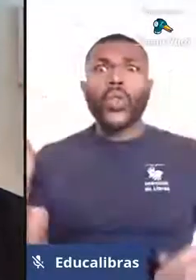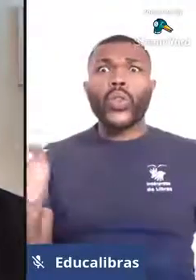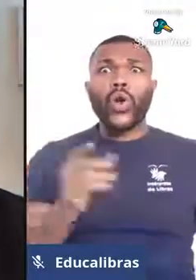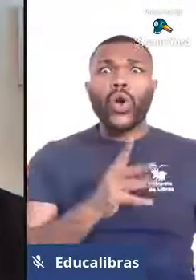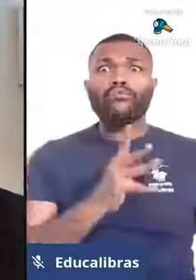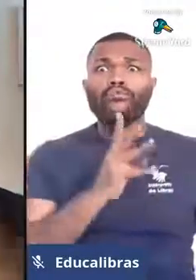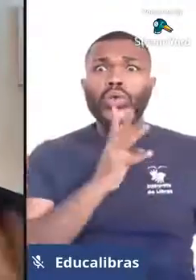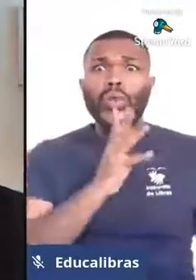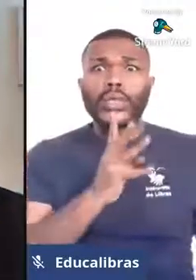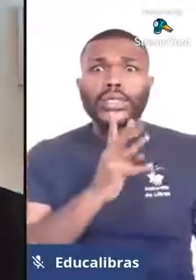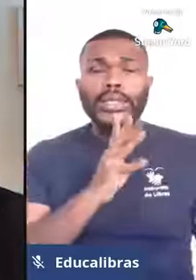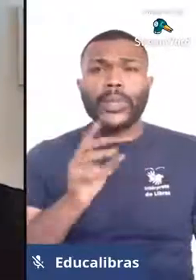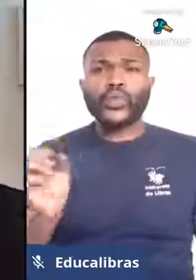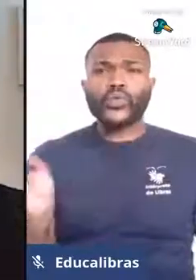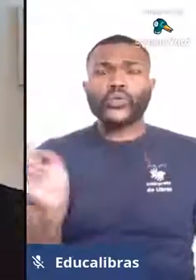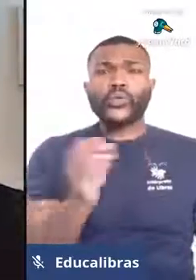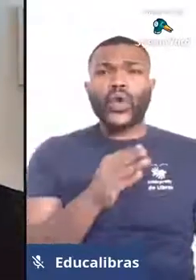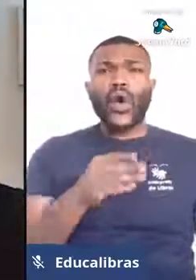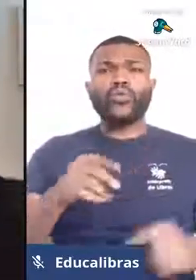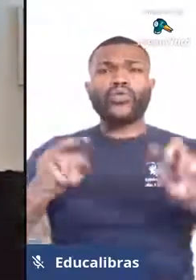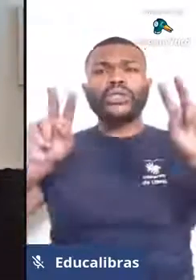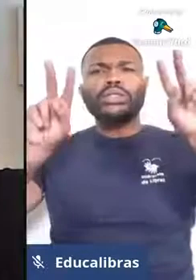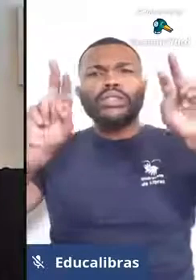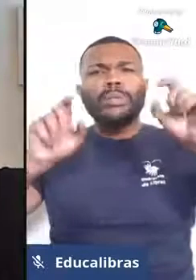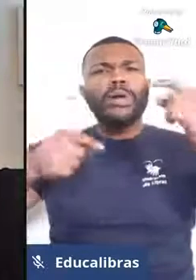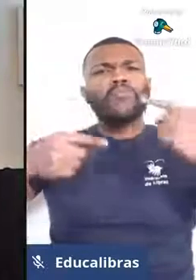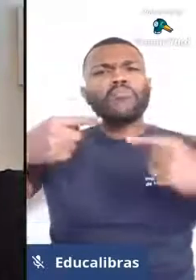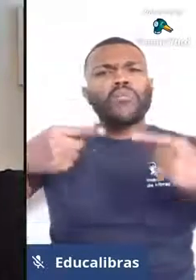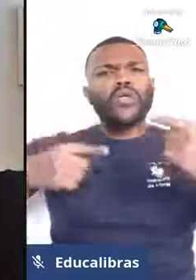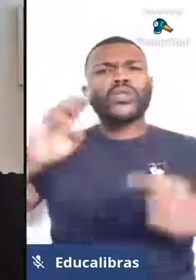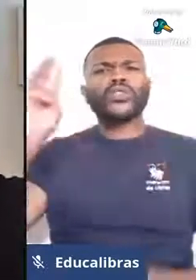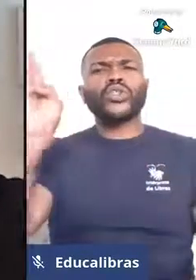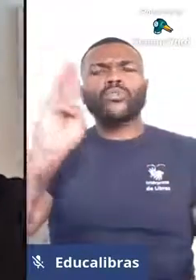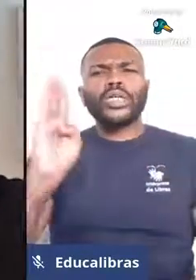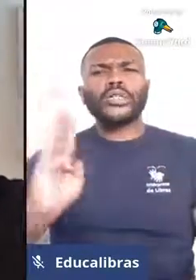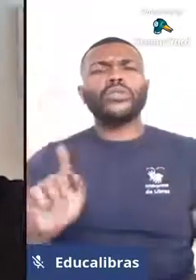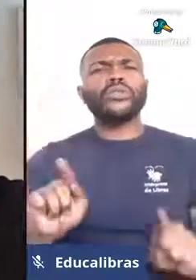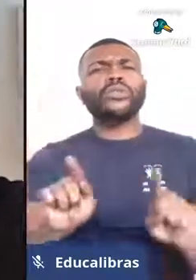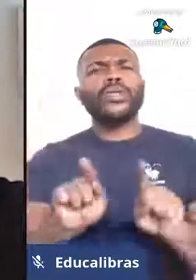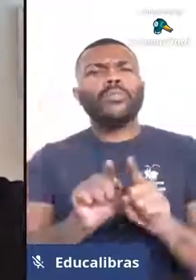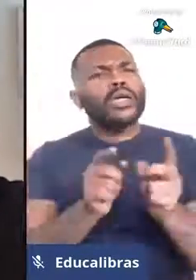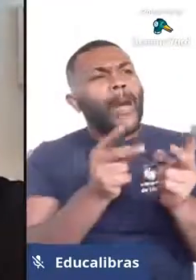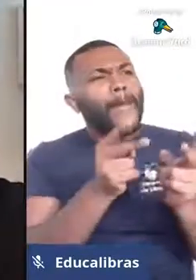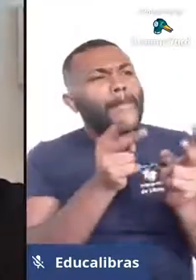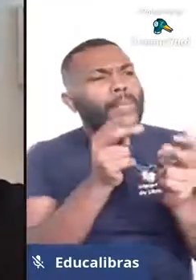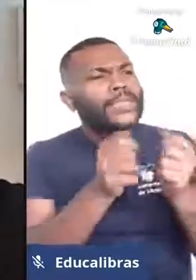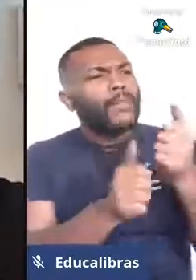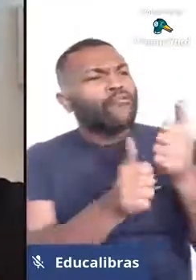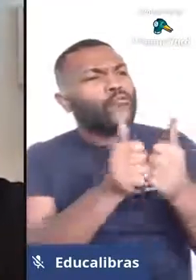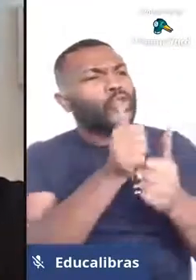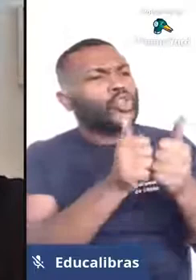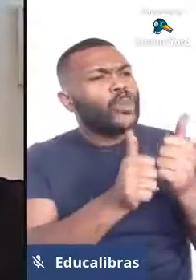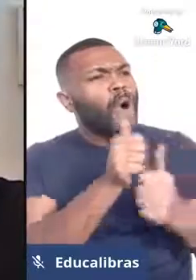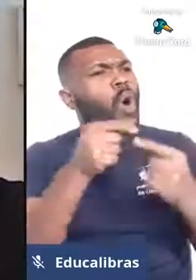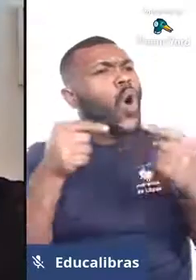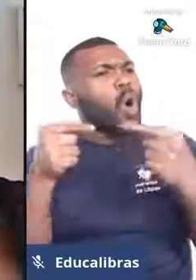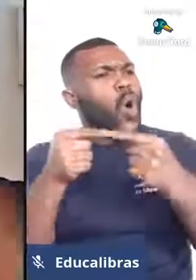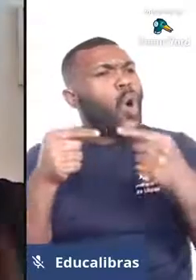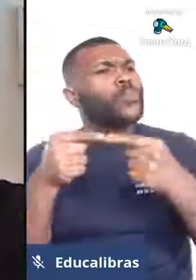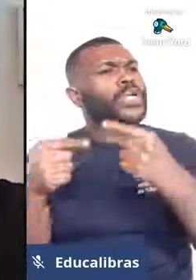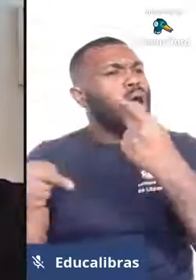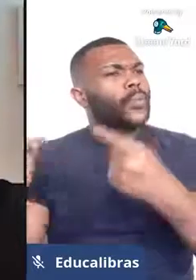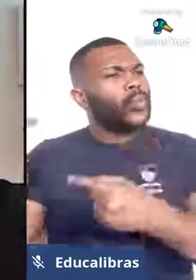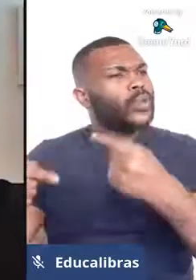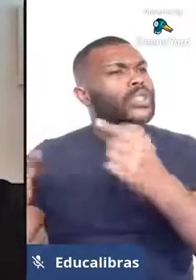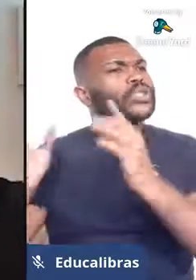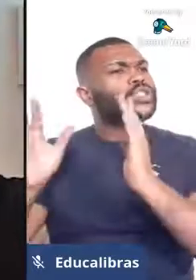com ele de questões políticas do Brasil e descobre como o futebol foi usado politicamente. Uma menina que fala, eu nem